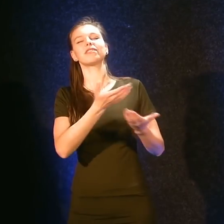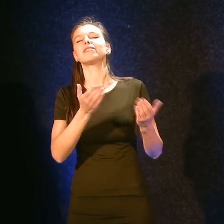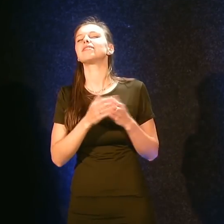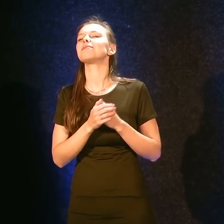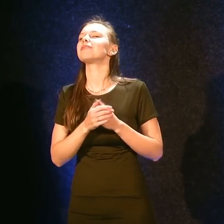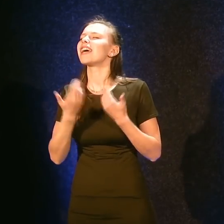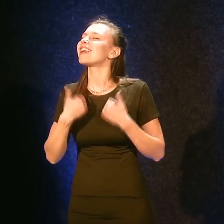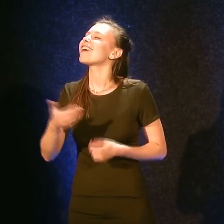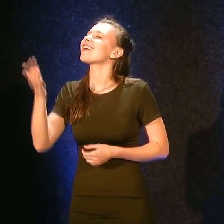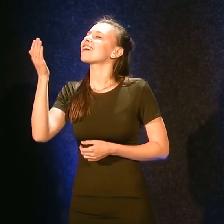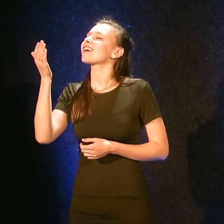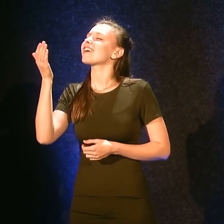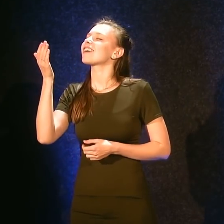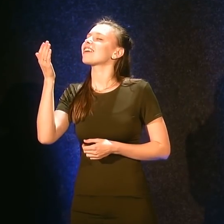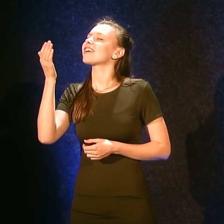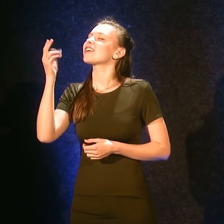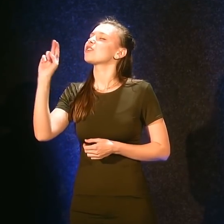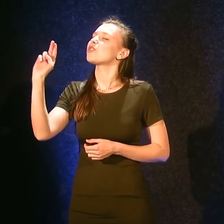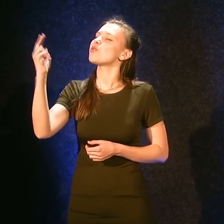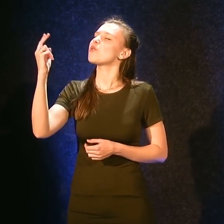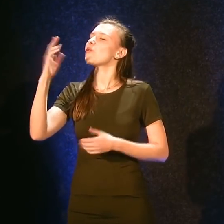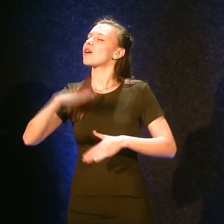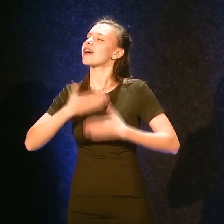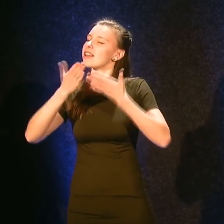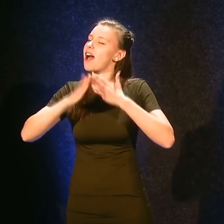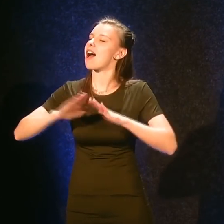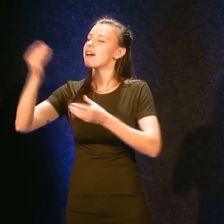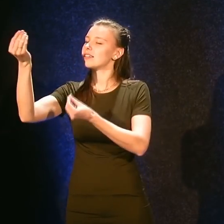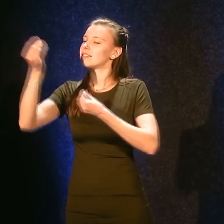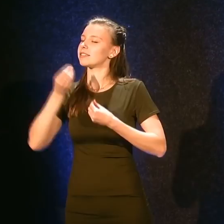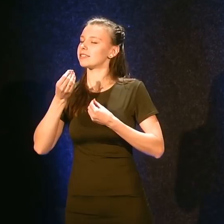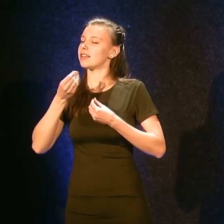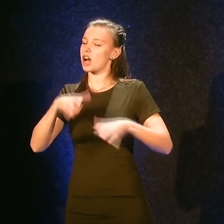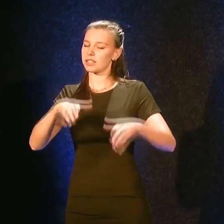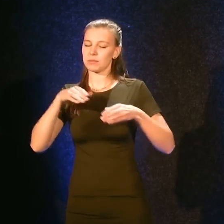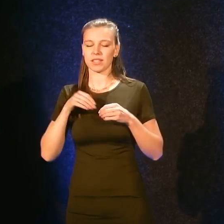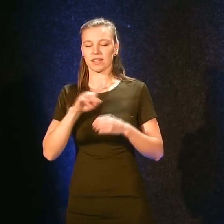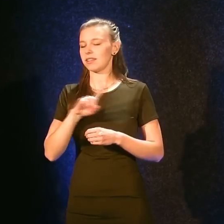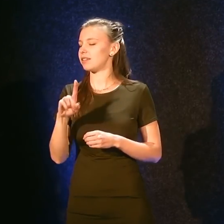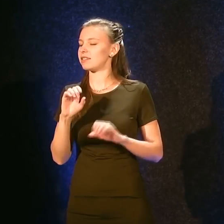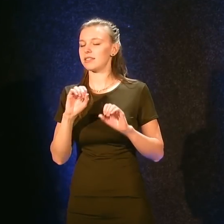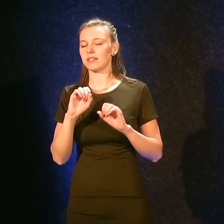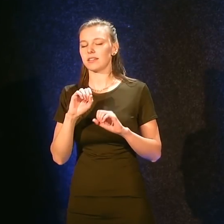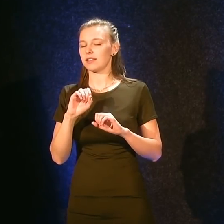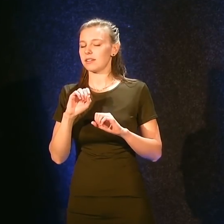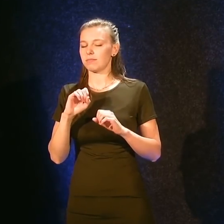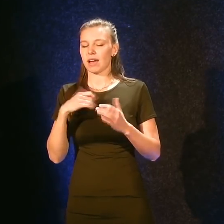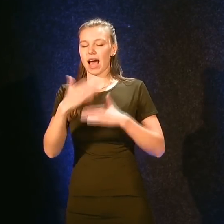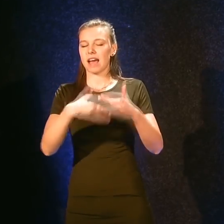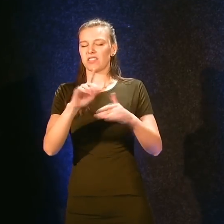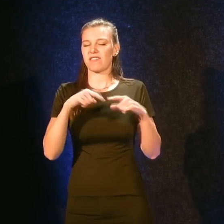dat u hem, ik zou zeggen, de genade gaf om te accepteren dat het niet allemaal gaat zoals wij